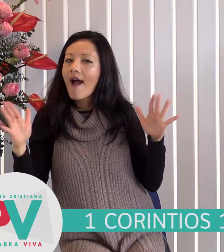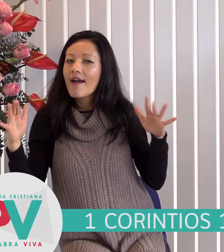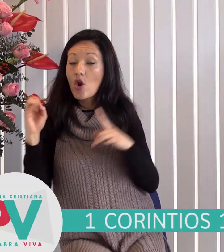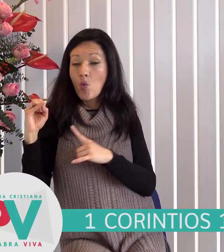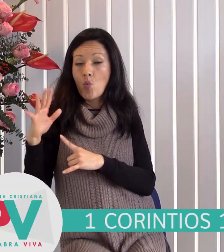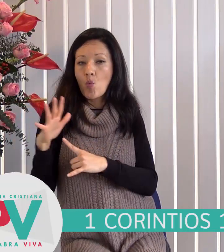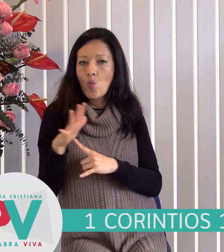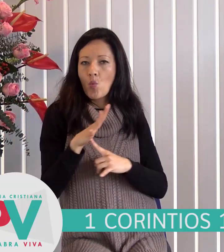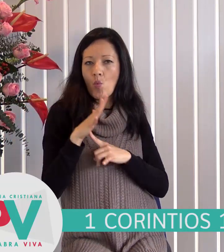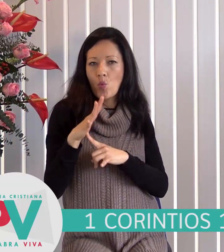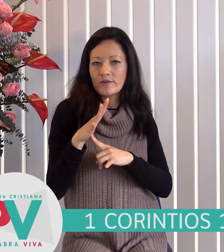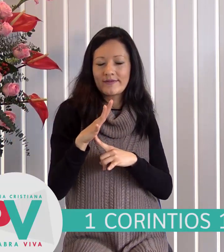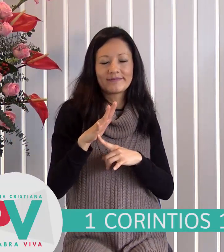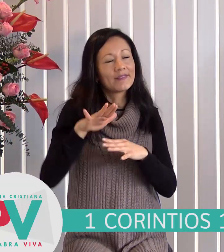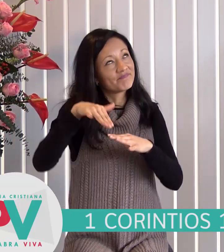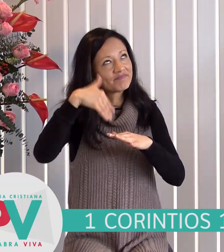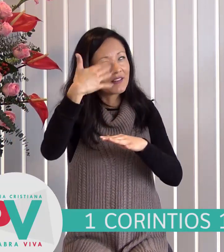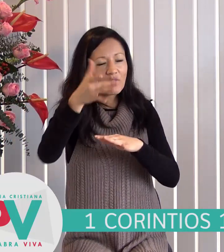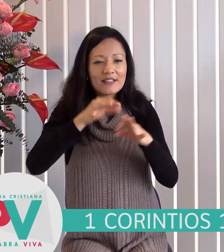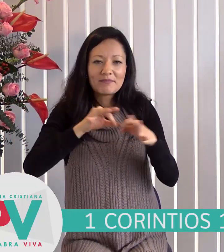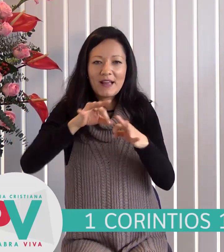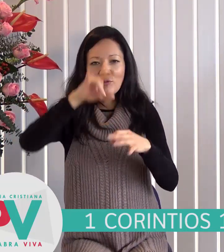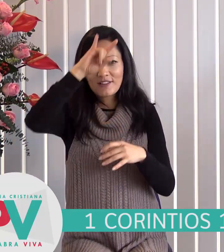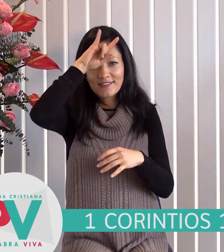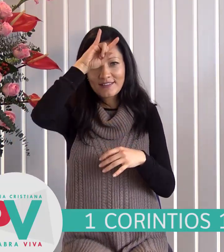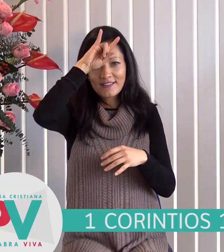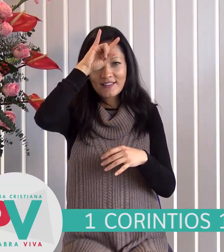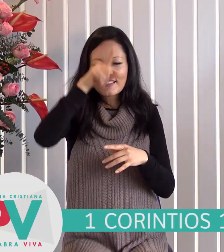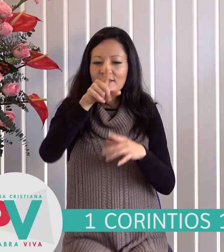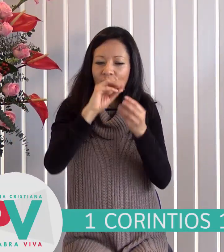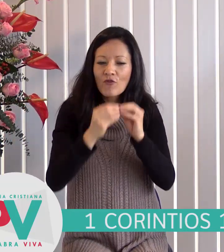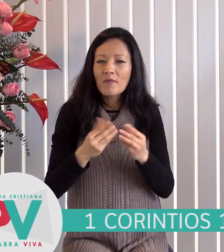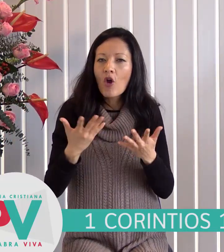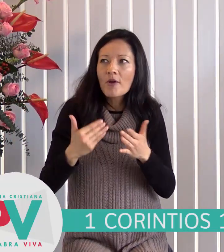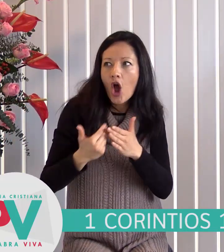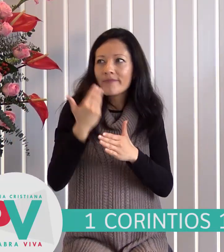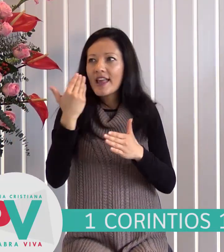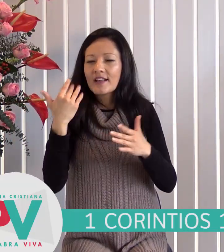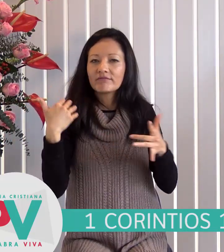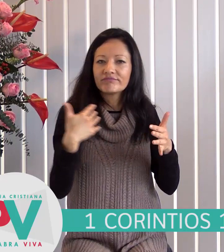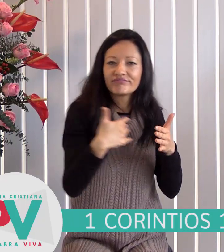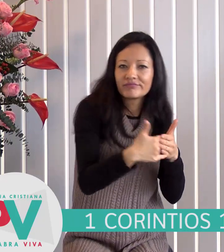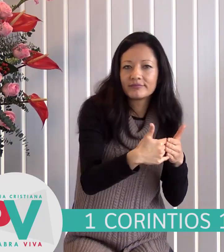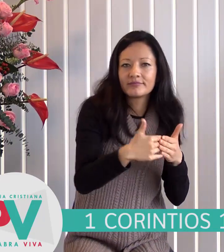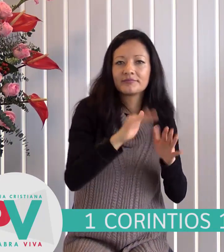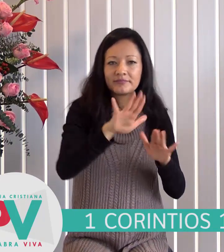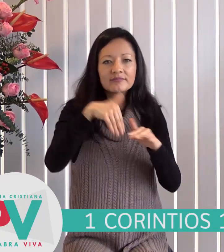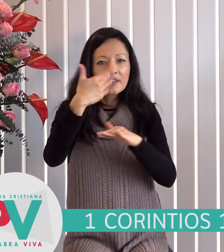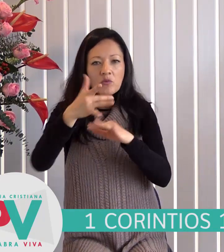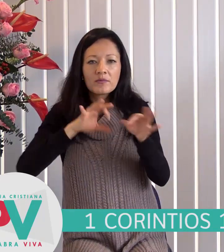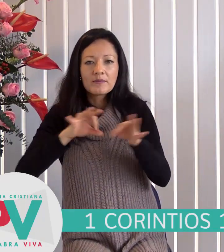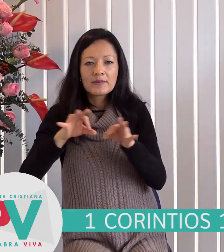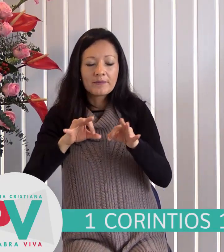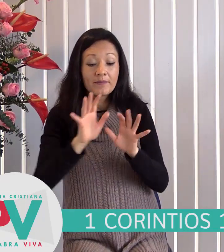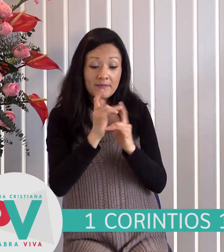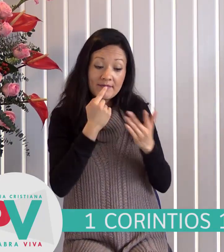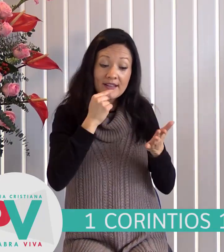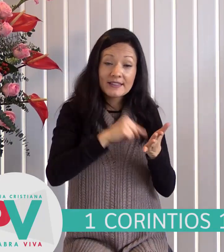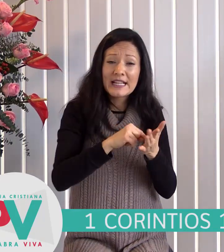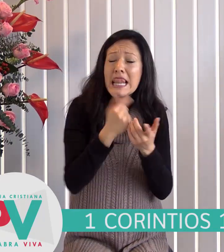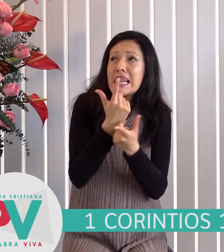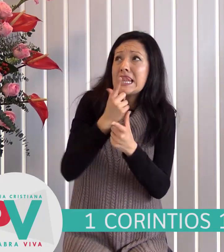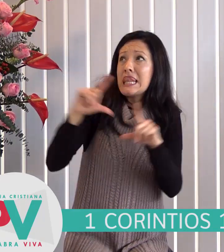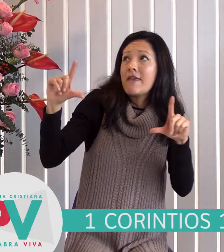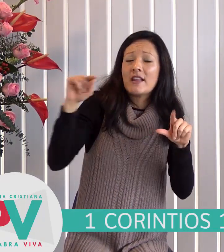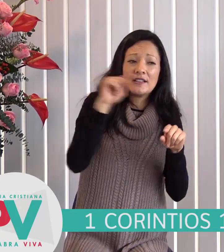Después cuando hablemos del maligno hablaremos más de eso. Porque dice, no nos metas en tentación, mas líbranos del maligno, dice la traducción mejor. Entonces